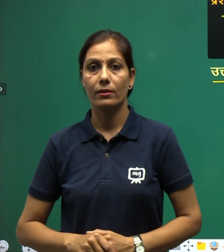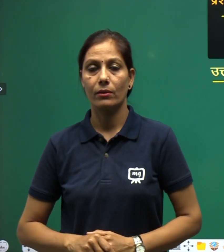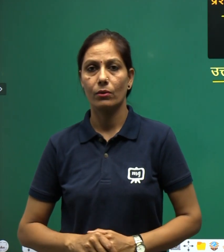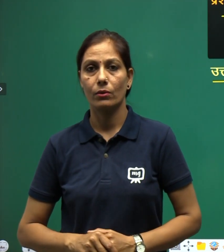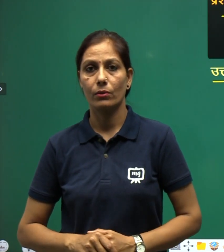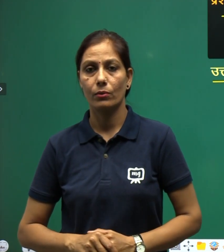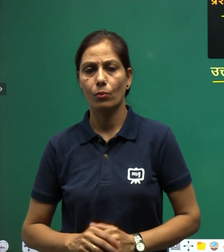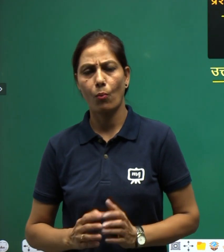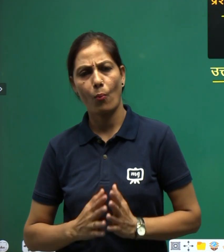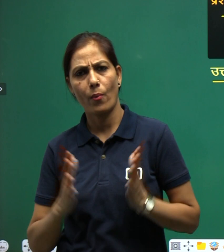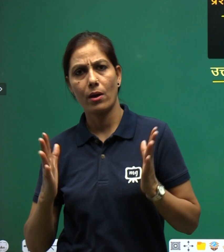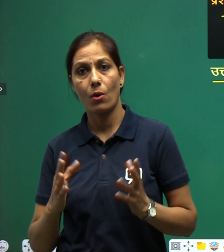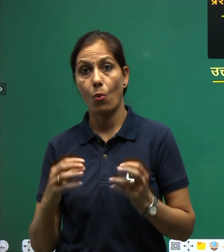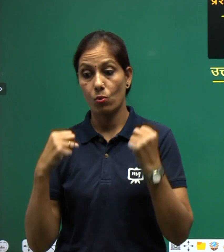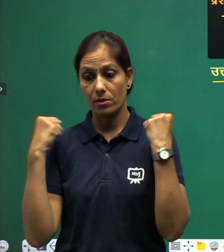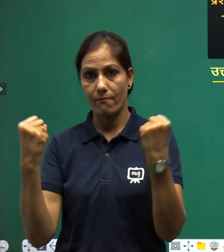बड़ा व साहसिक प्रयोग